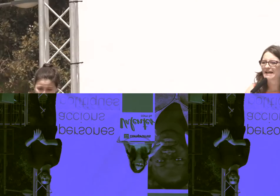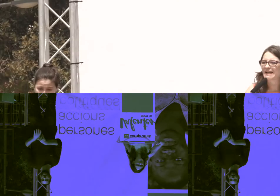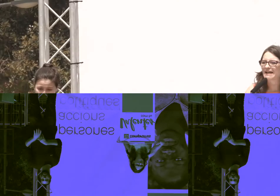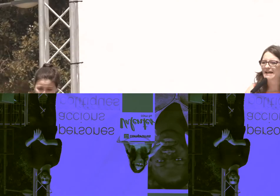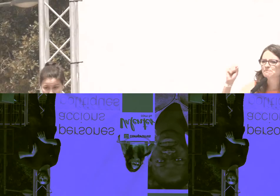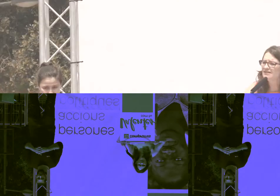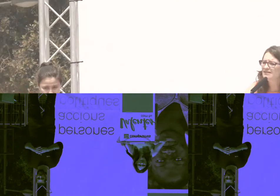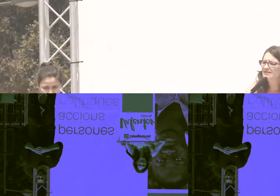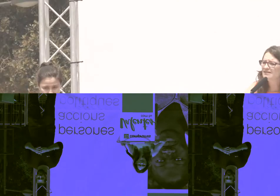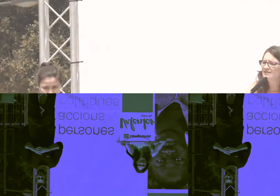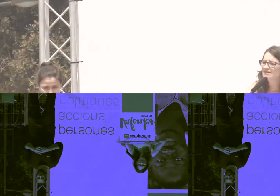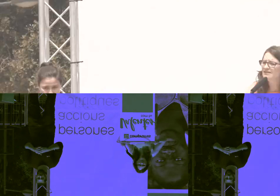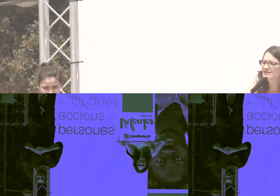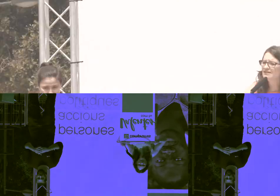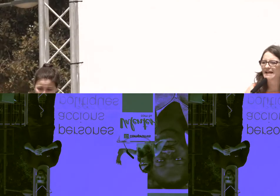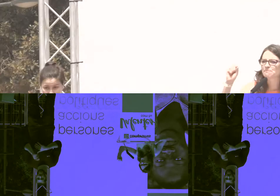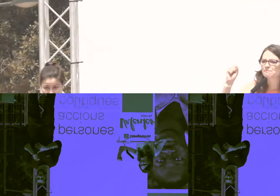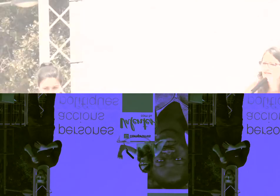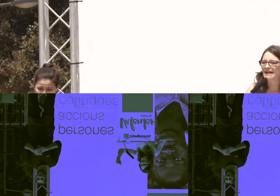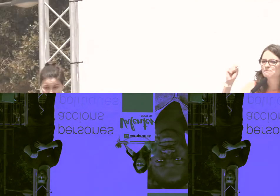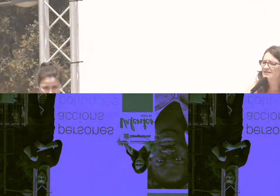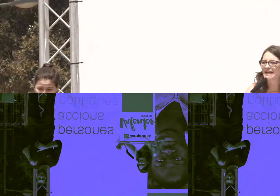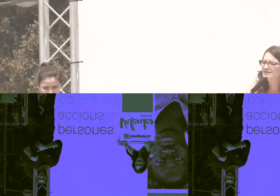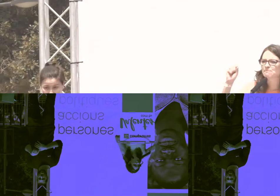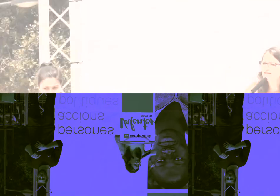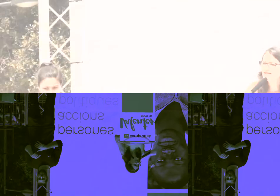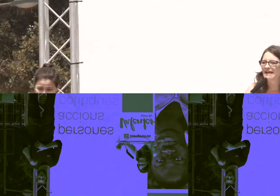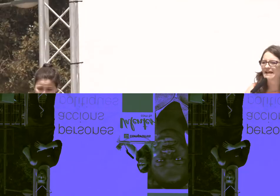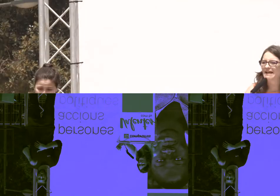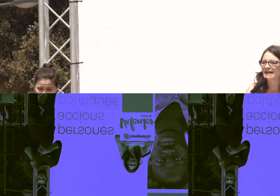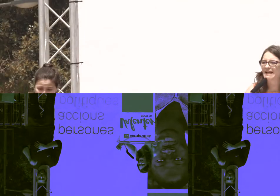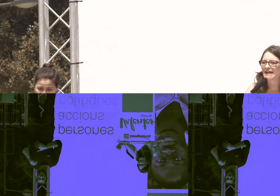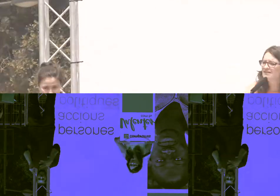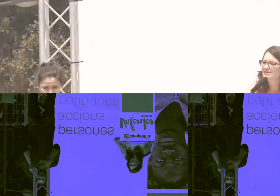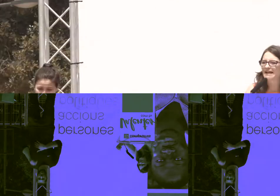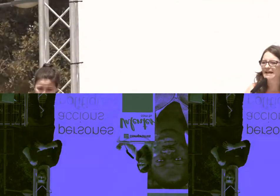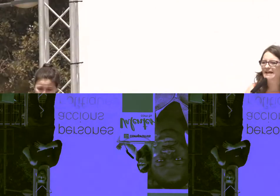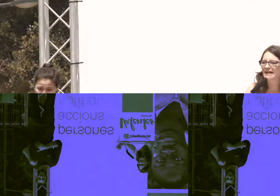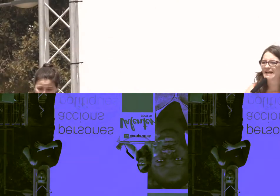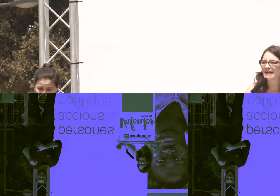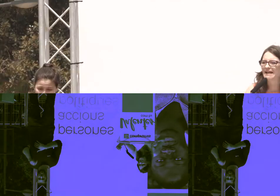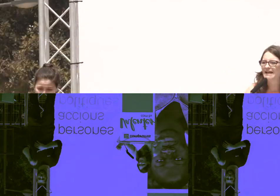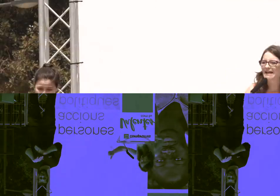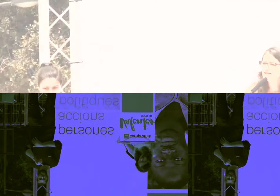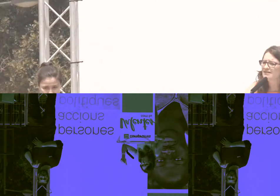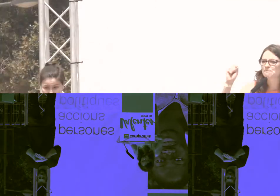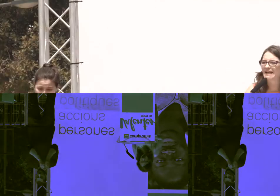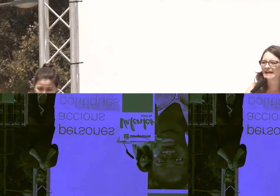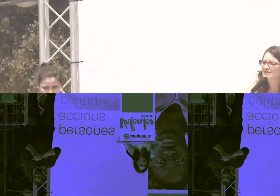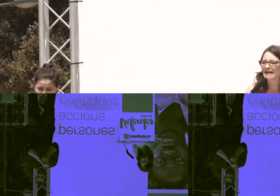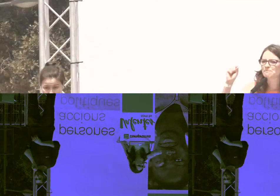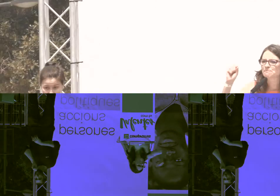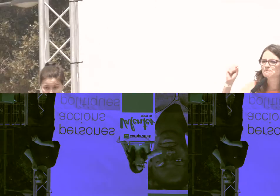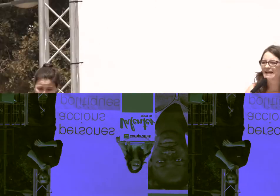Ui, tenim una conselleria de transparència, pionera també, quan van canviar els governs, un codi de bon govern,